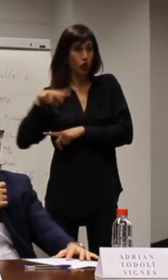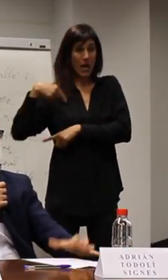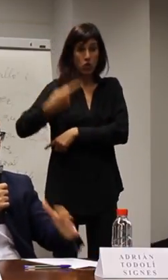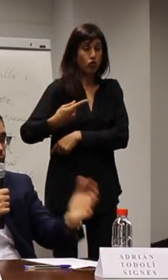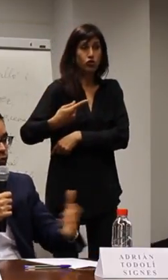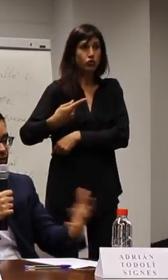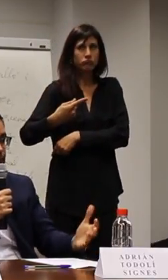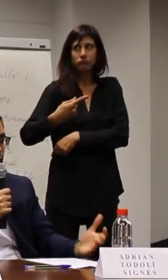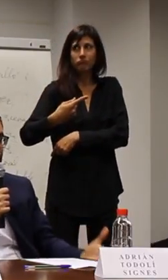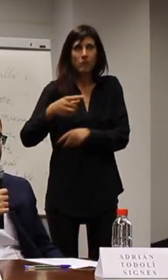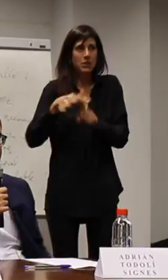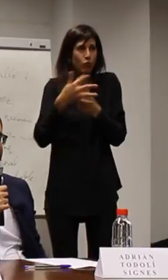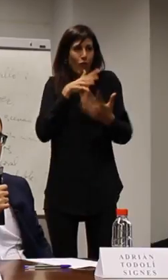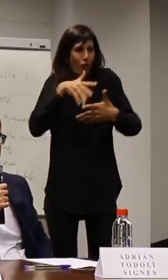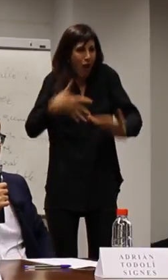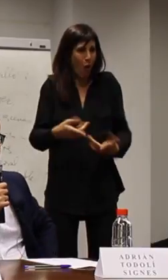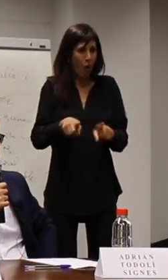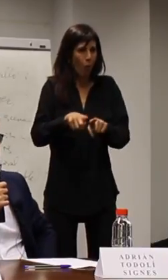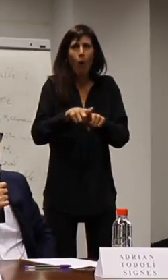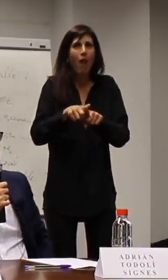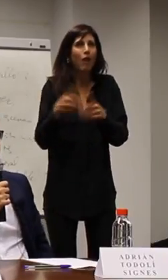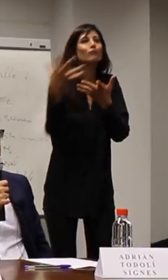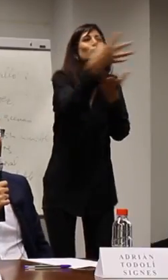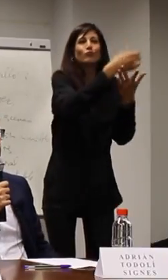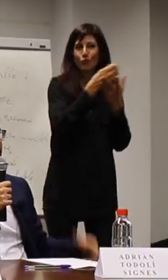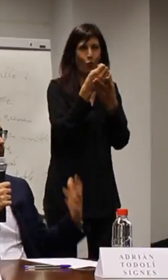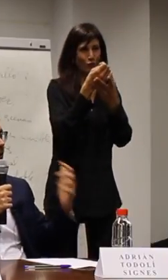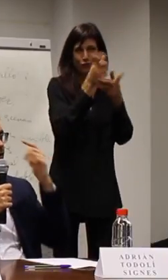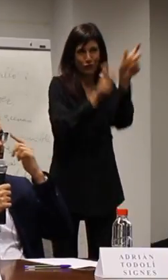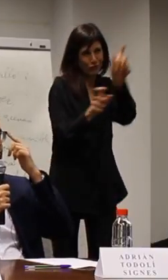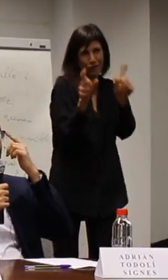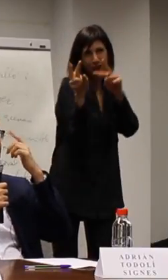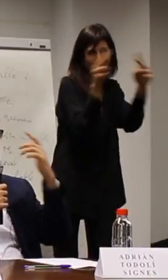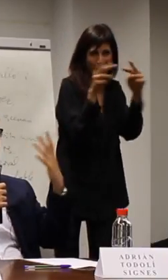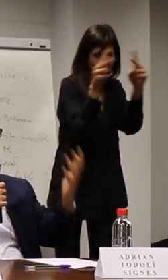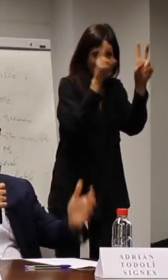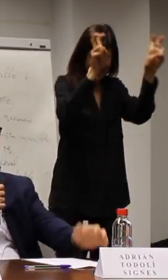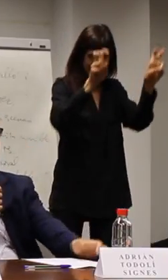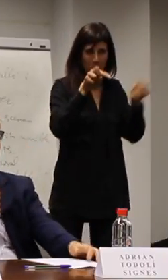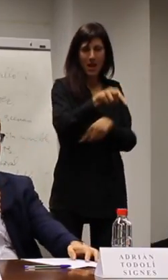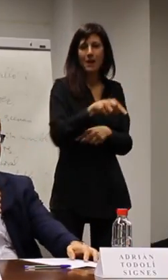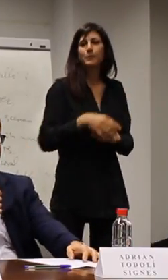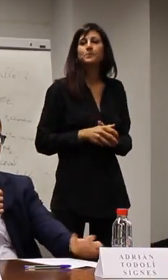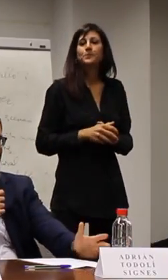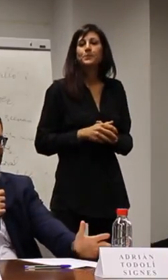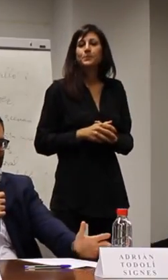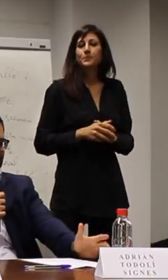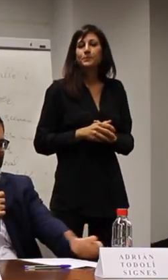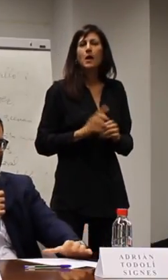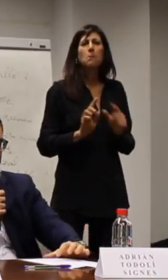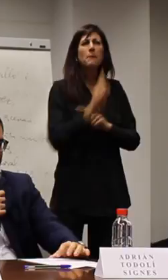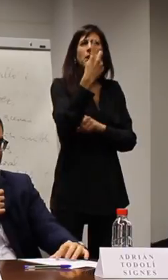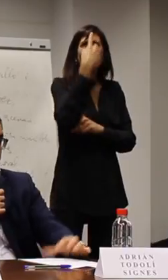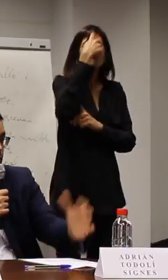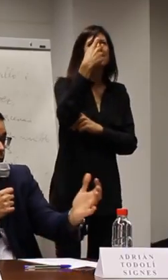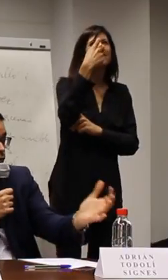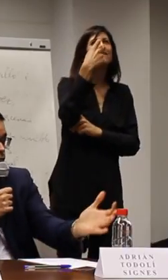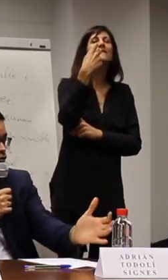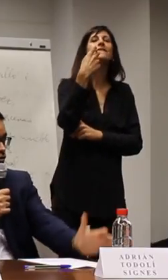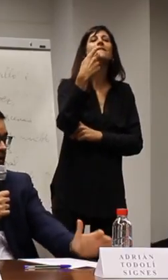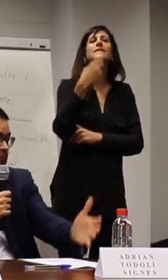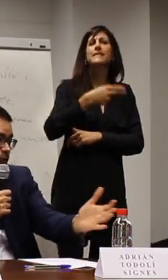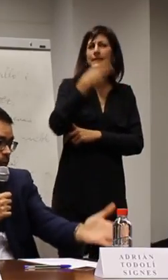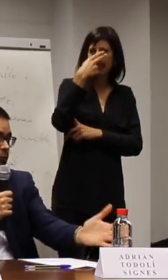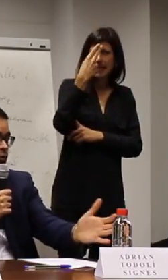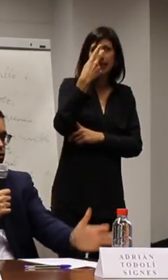cosa que todo el mundo está en boca de todo el mundo. Entonces, lo primero que que creo que es interesante saber, que a lo mejor alguno